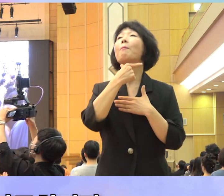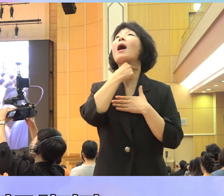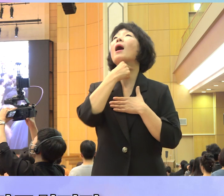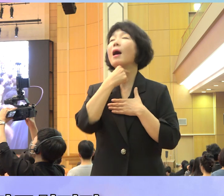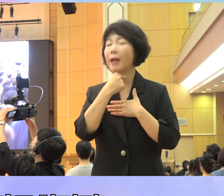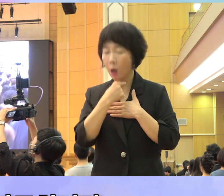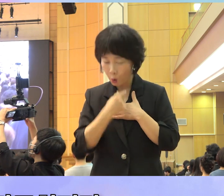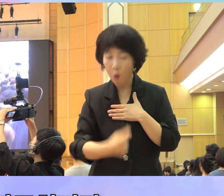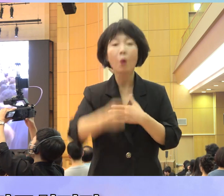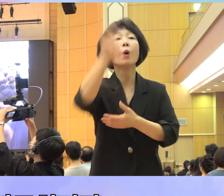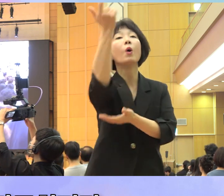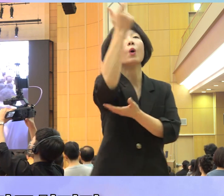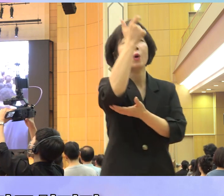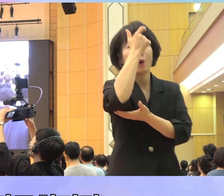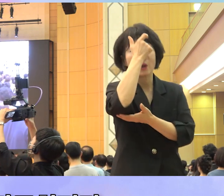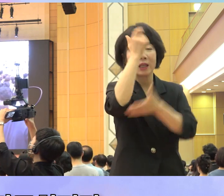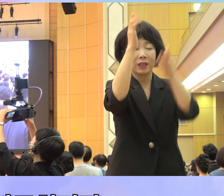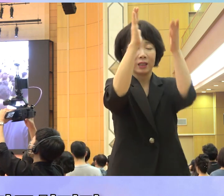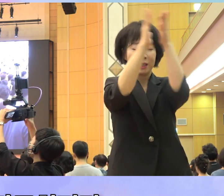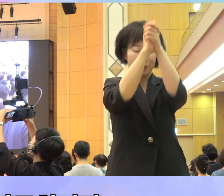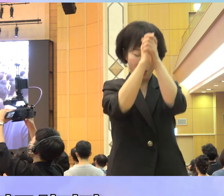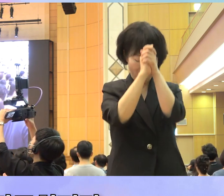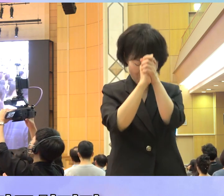원하고 바라고